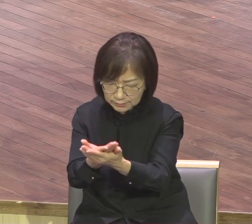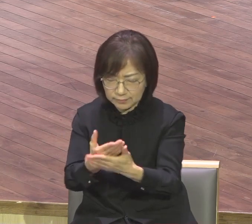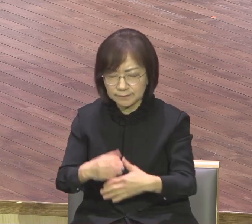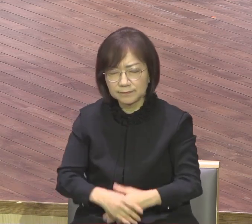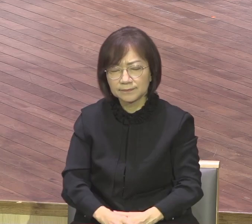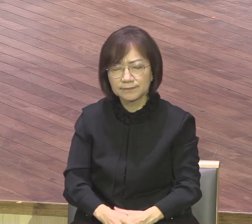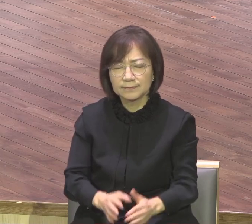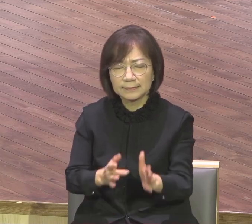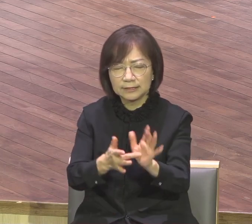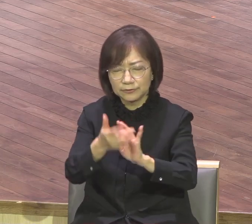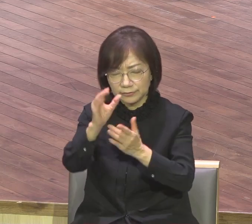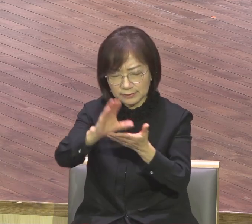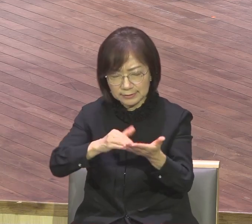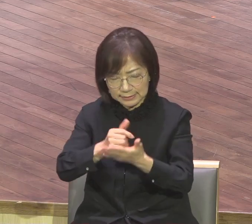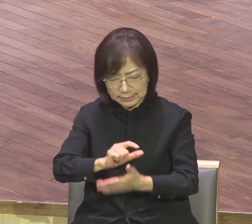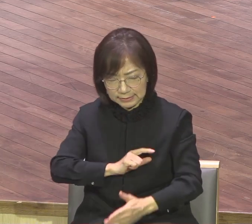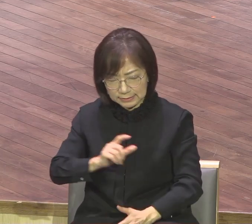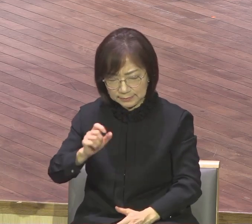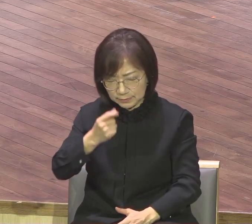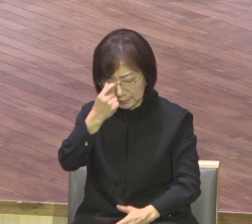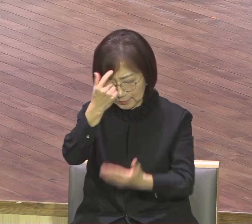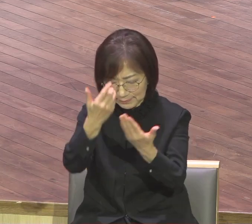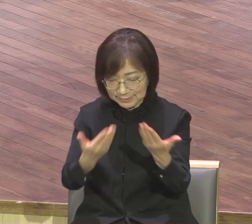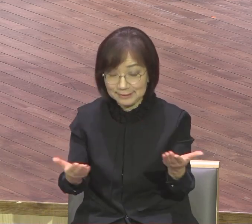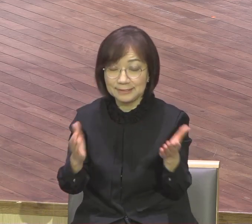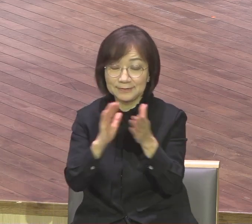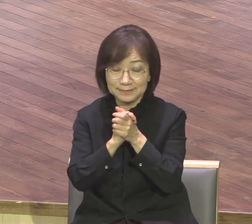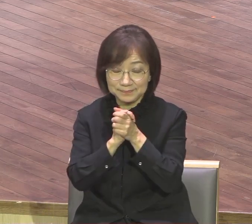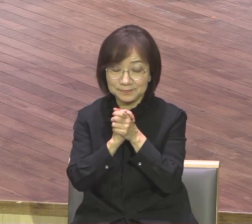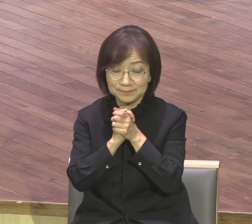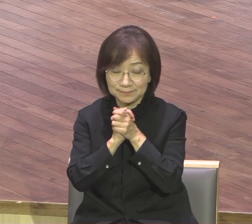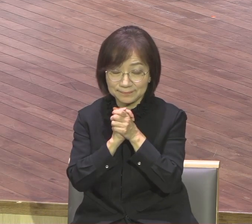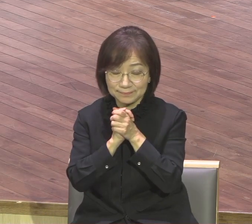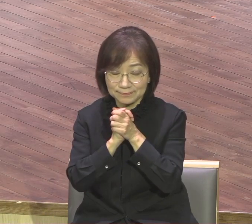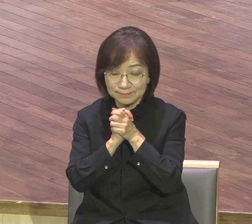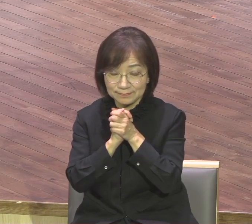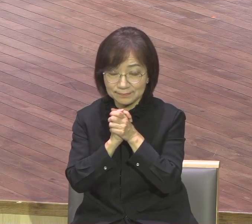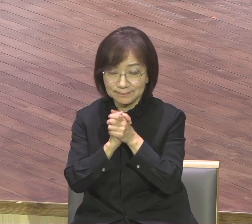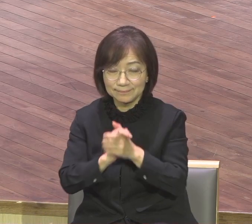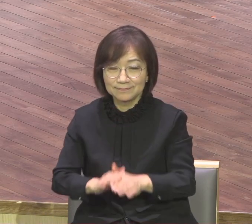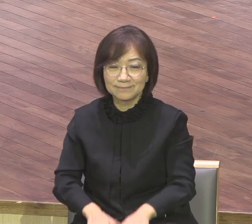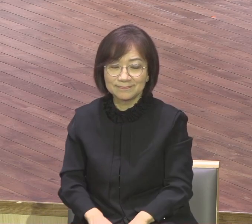lugar. 예수 이름으로 기도합니다. Oramos en el nombre del Señor Jesucristo. Amén.